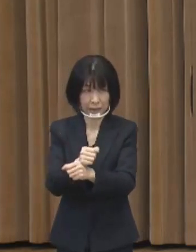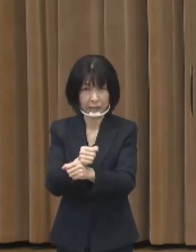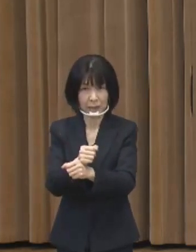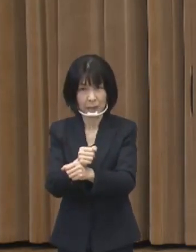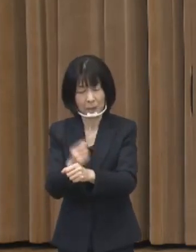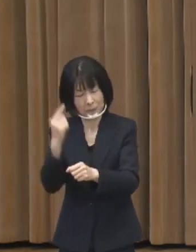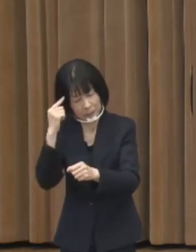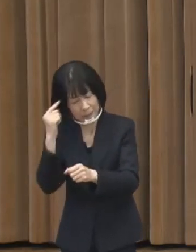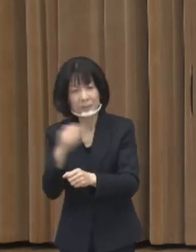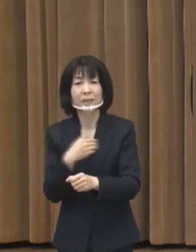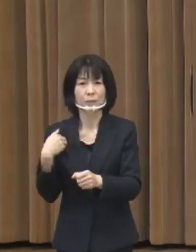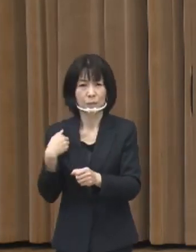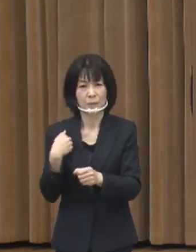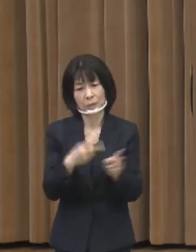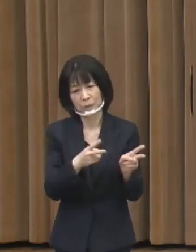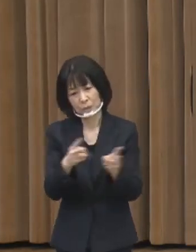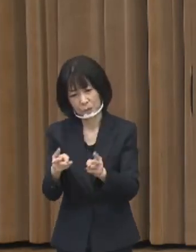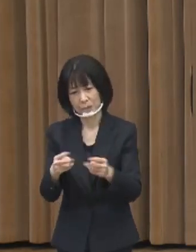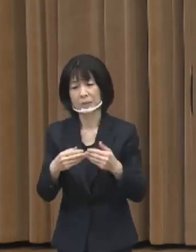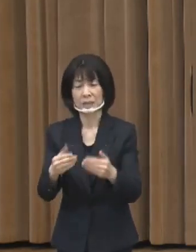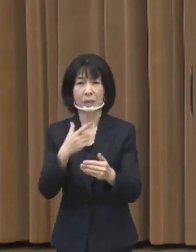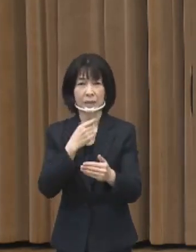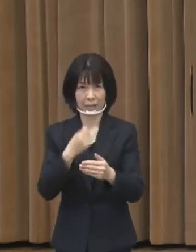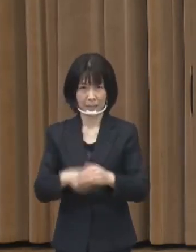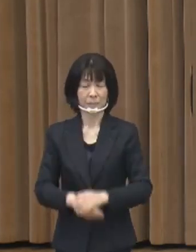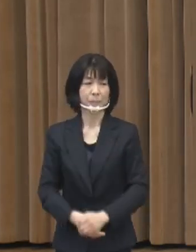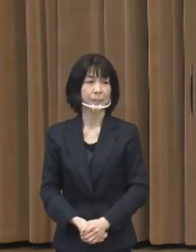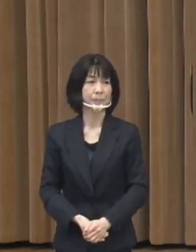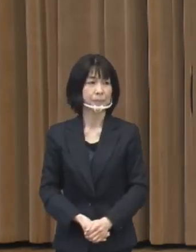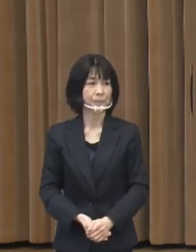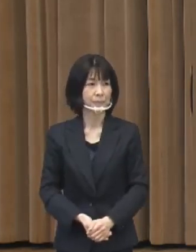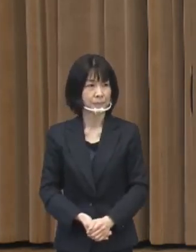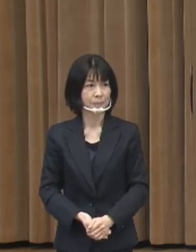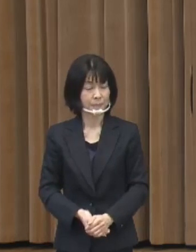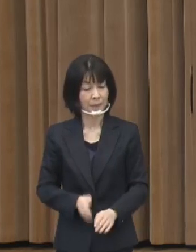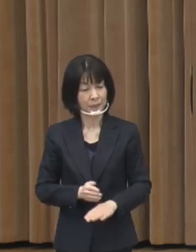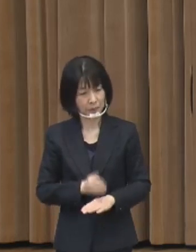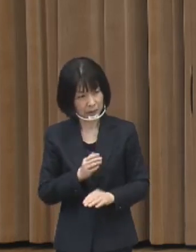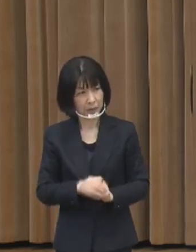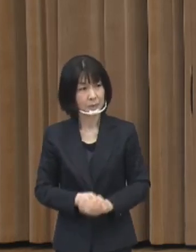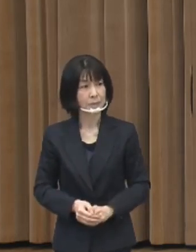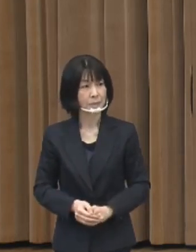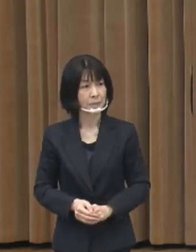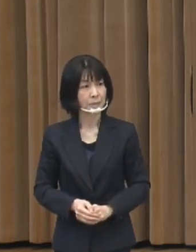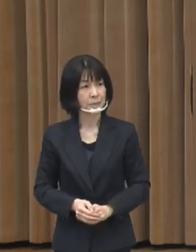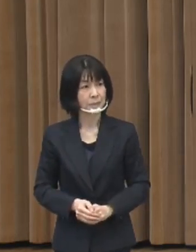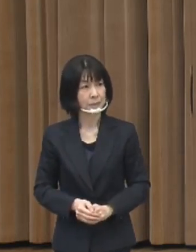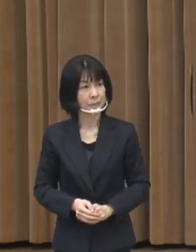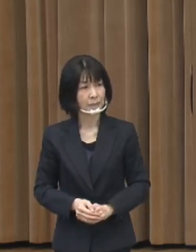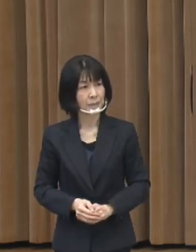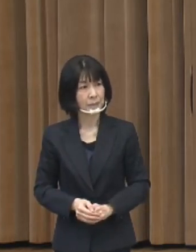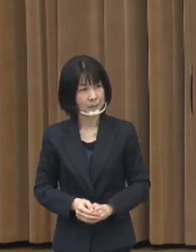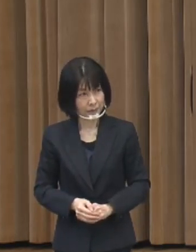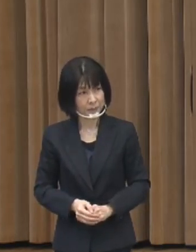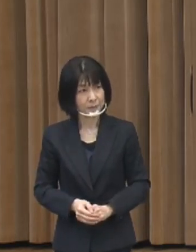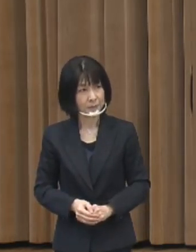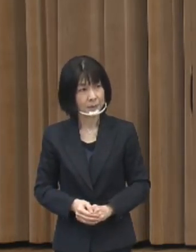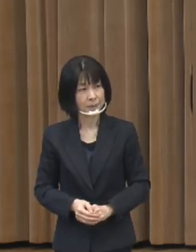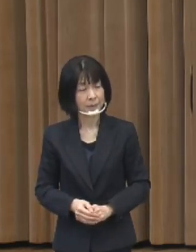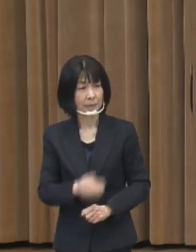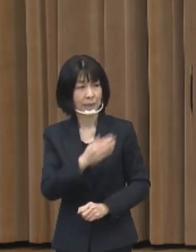構築できるような体制を作りたいと思っています。 ありがとうございます。幹事社質問も